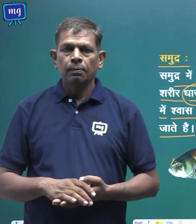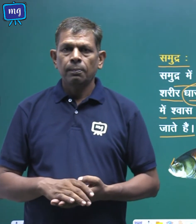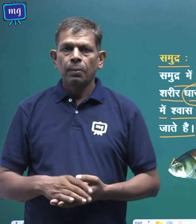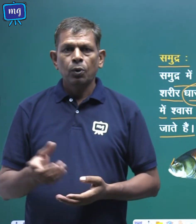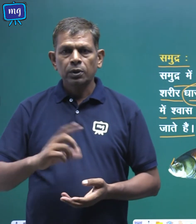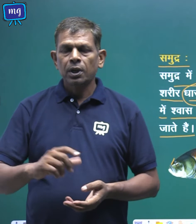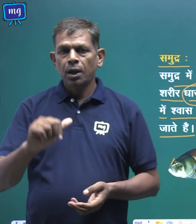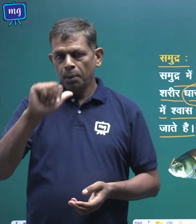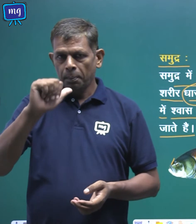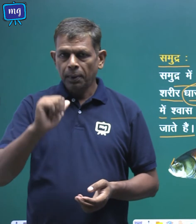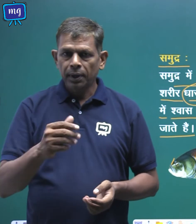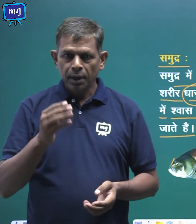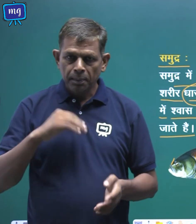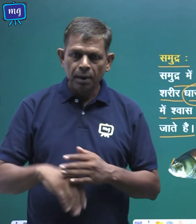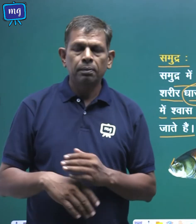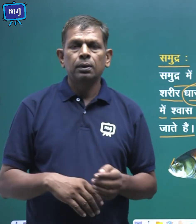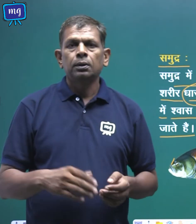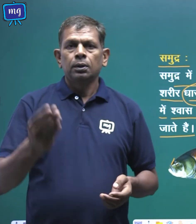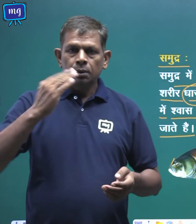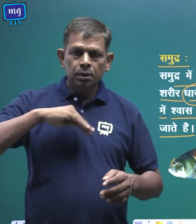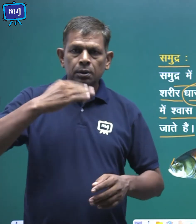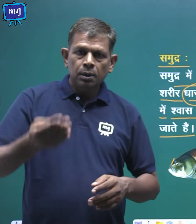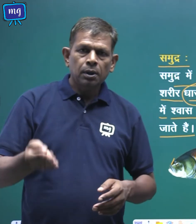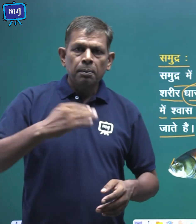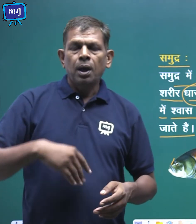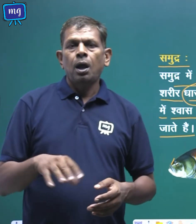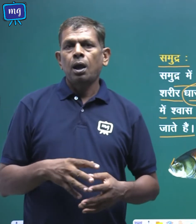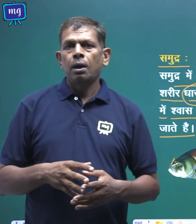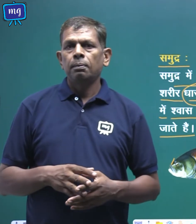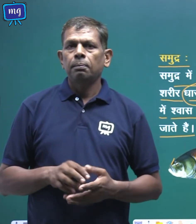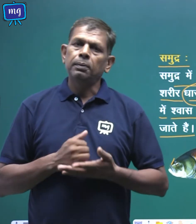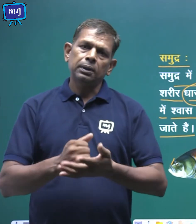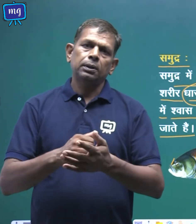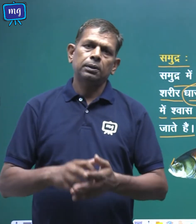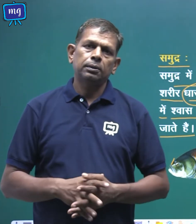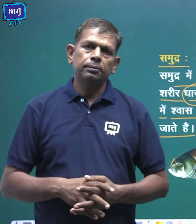में सांस लेने में मदद करते हैं।